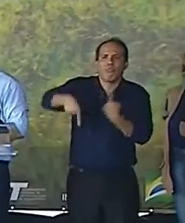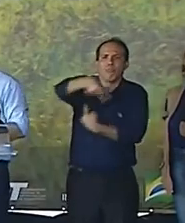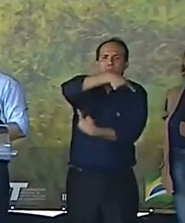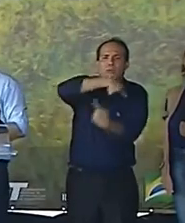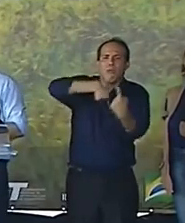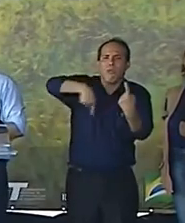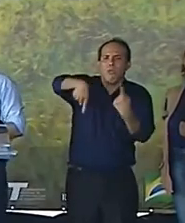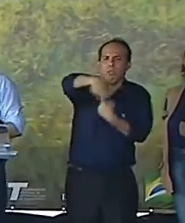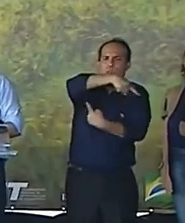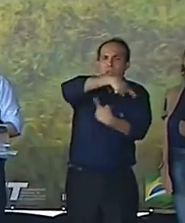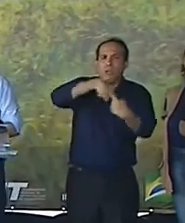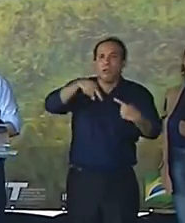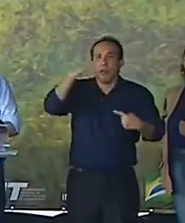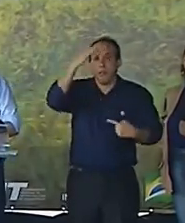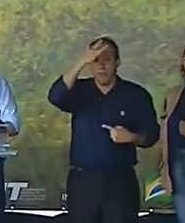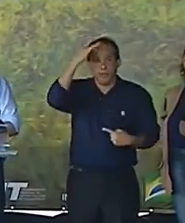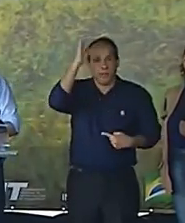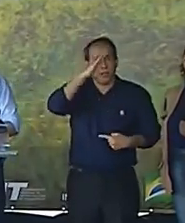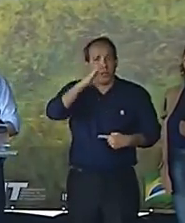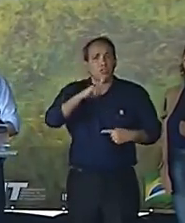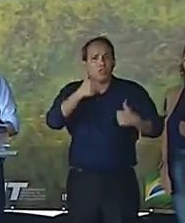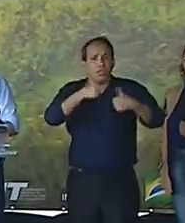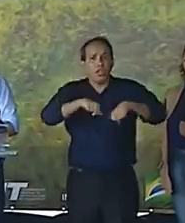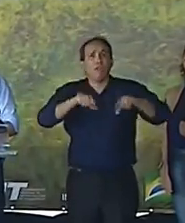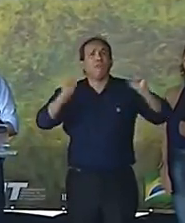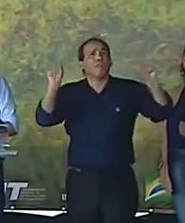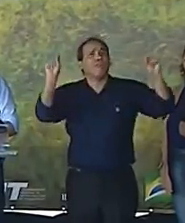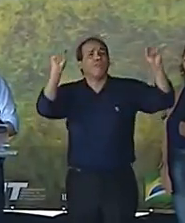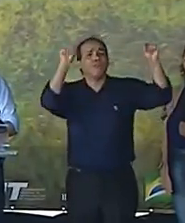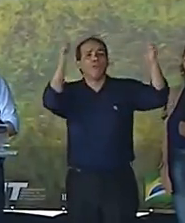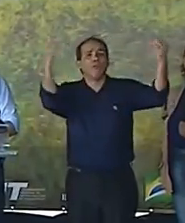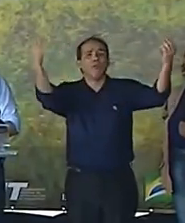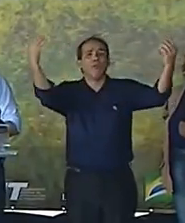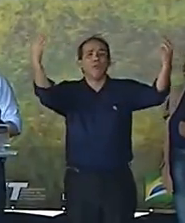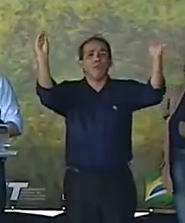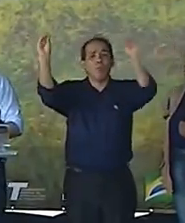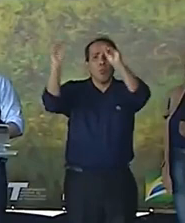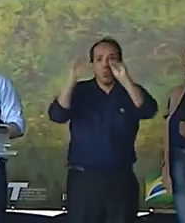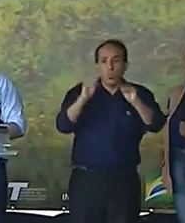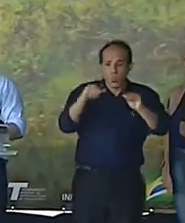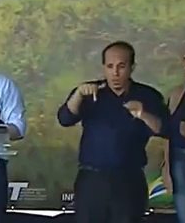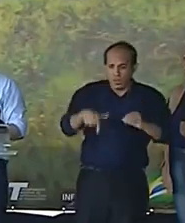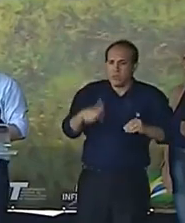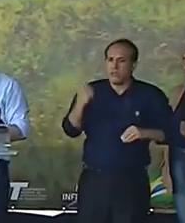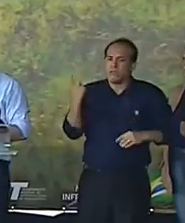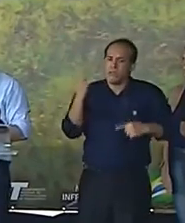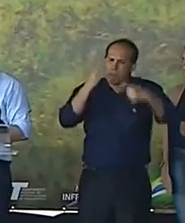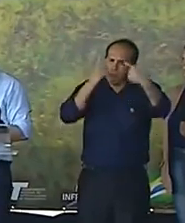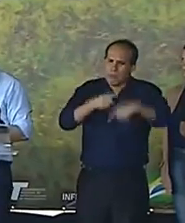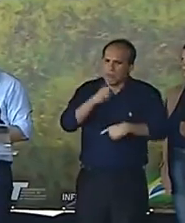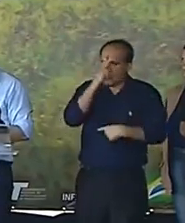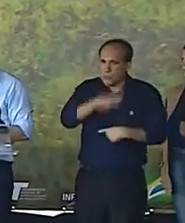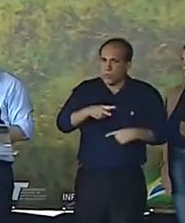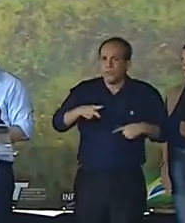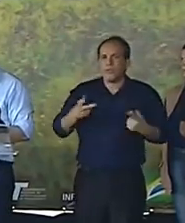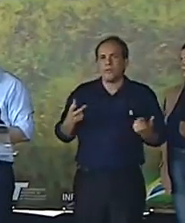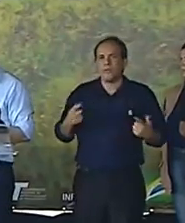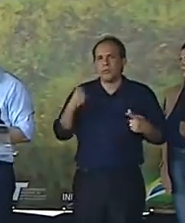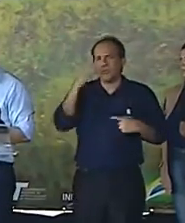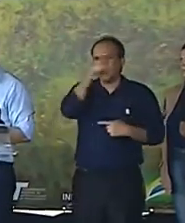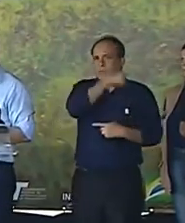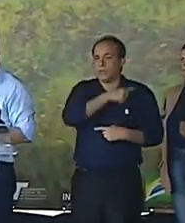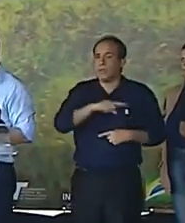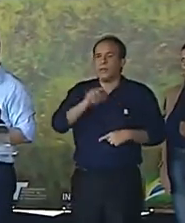vieram de muitos cantos do nosso país, há tantos e tantos anos atrás, enfrentaram enormes dificuldades. A